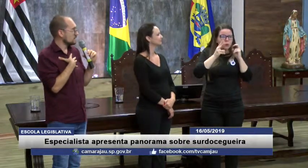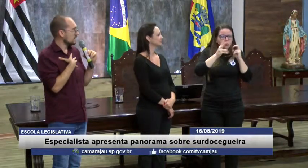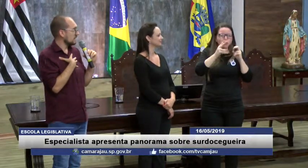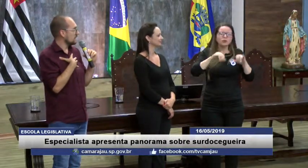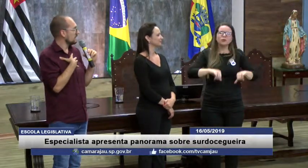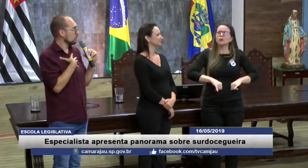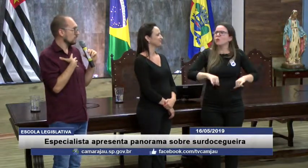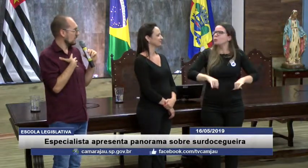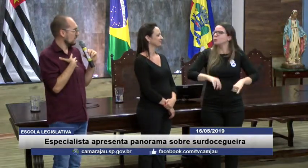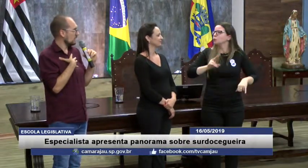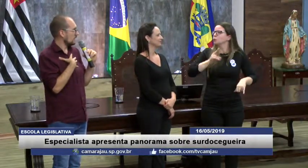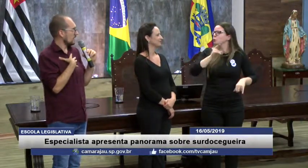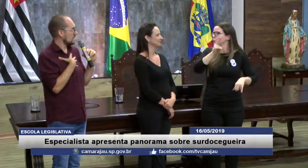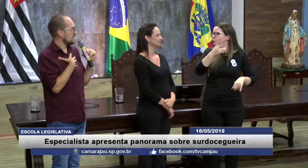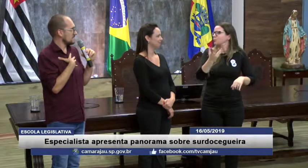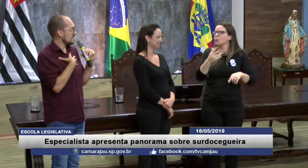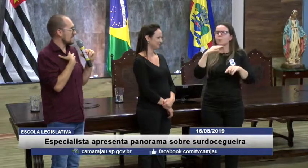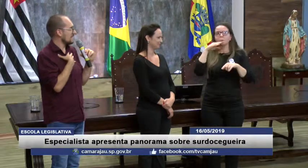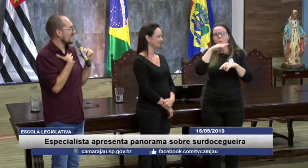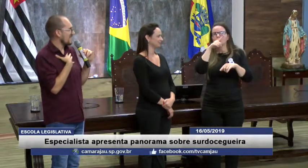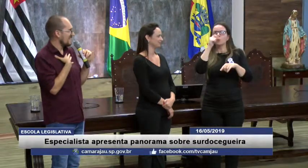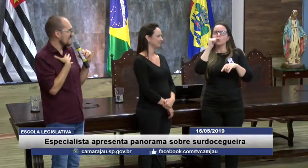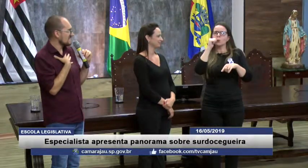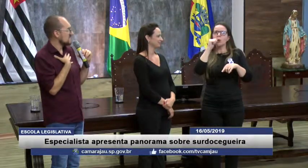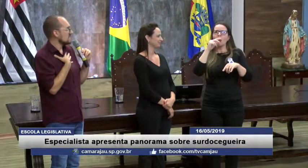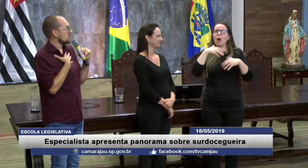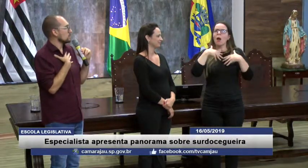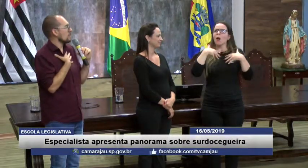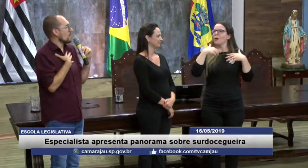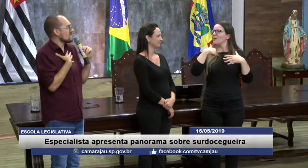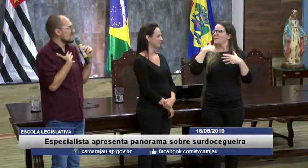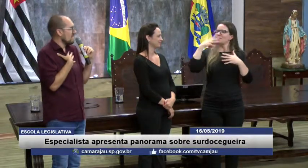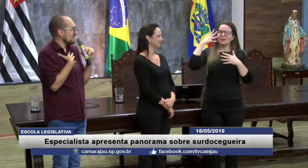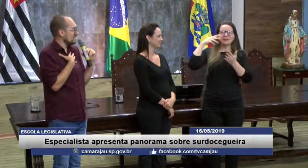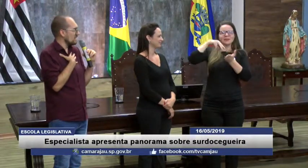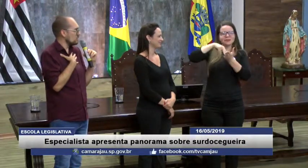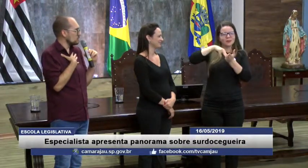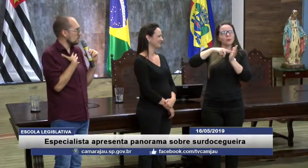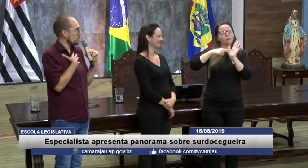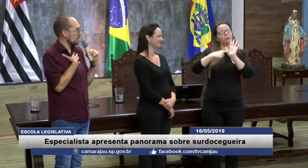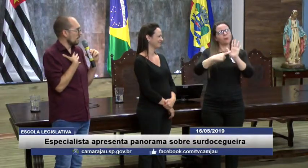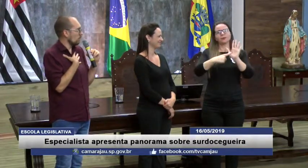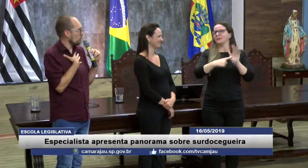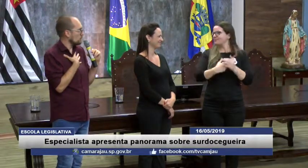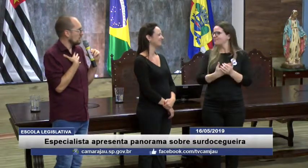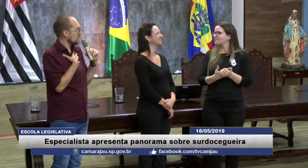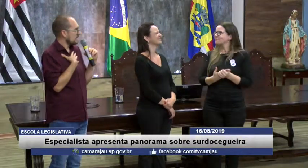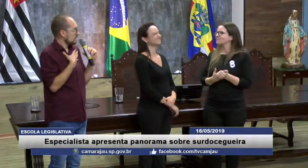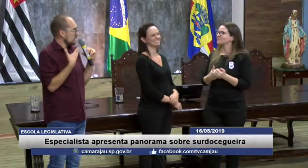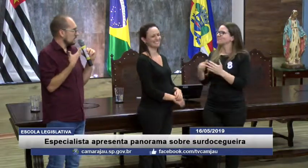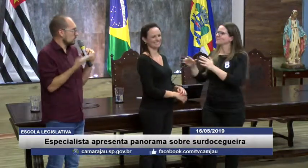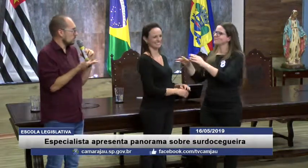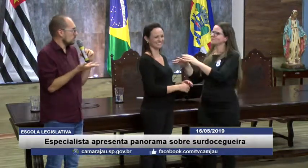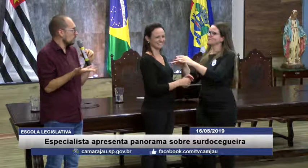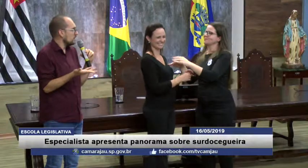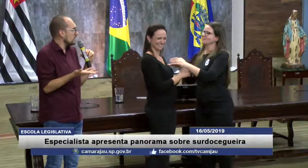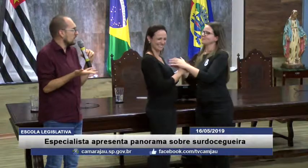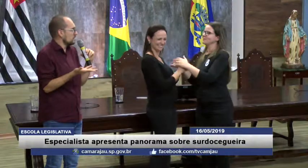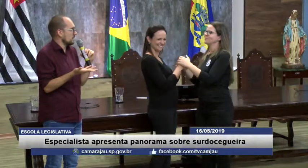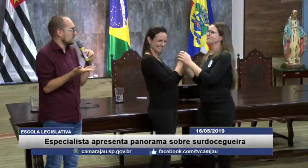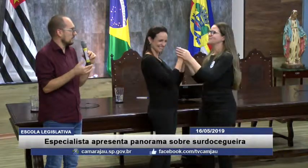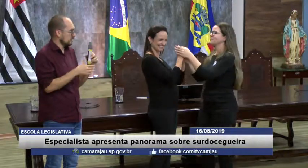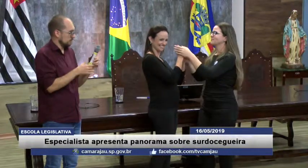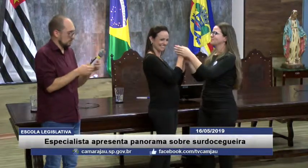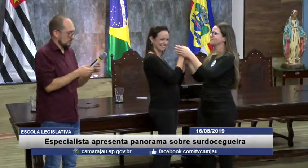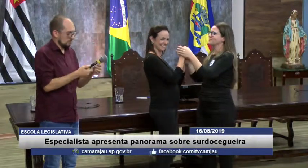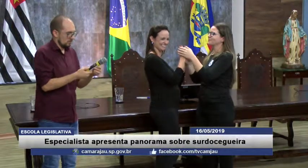Se você não tem essa clareza, se você não aceita isso, né, hoje, e isso ficou evidente